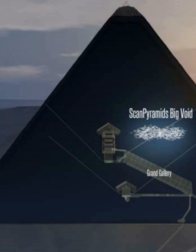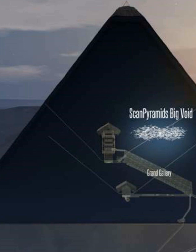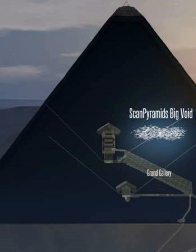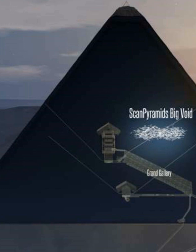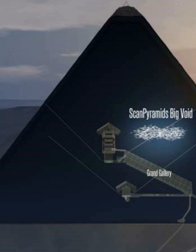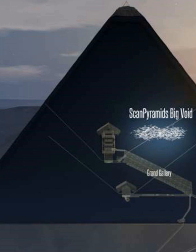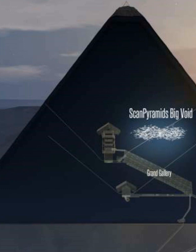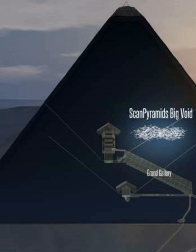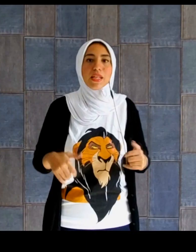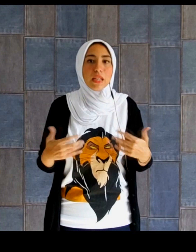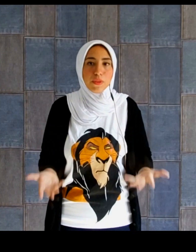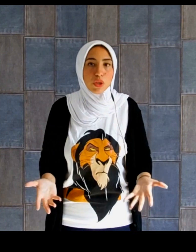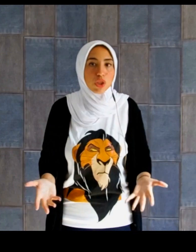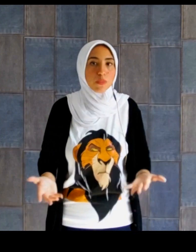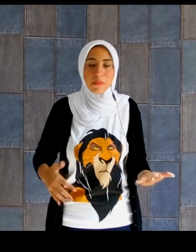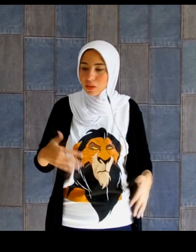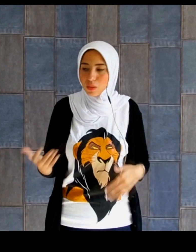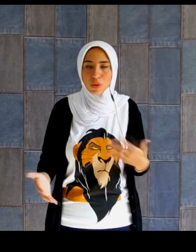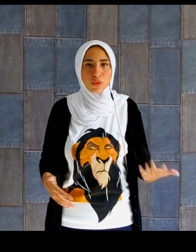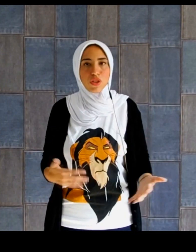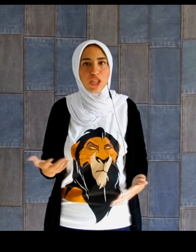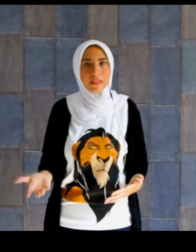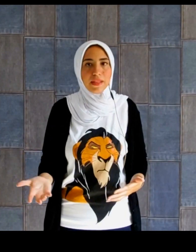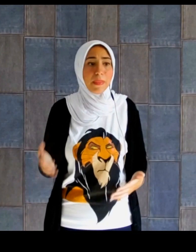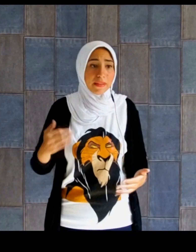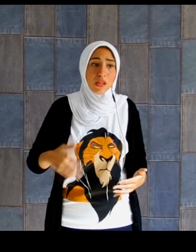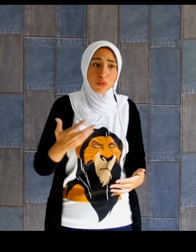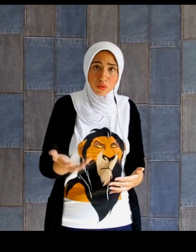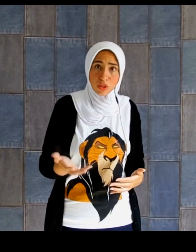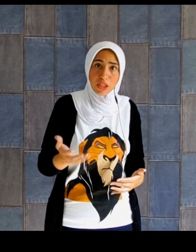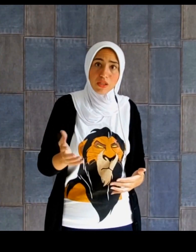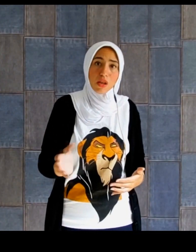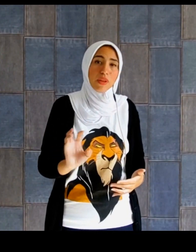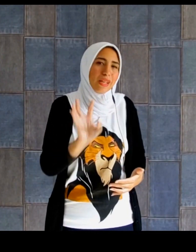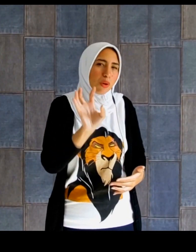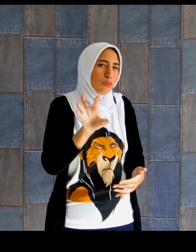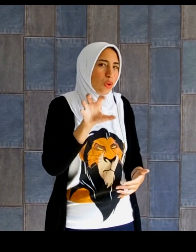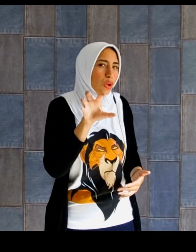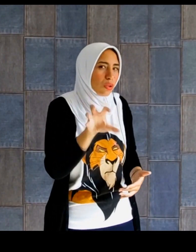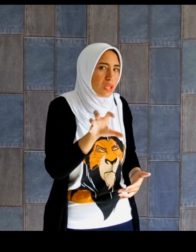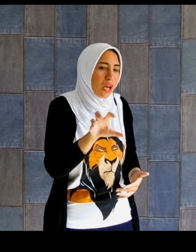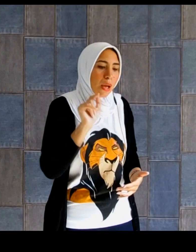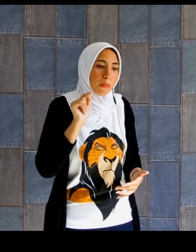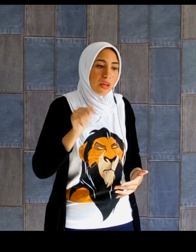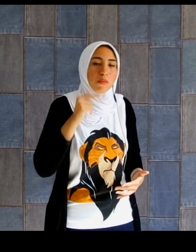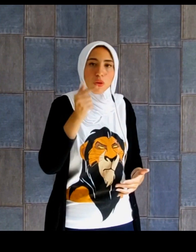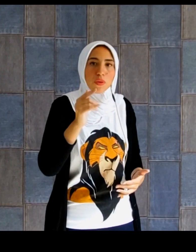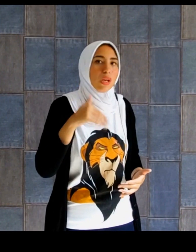سموها غرفة الملكة سنة 2011 بقى مع تطور التكنوليش اللي عندنا بقى عندنا القدرة ان احنا نعرف ايه اللي موجود جوه الاوضة دي مغير ما نحفر